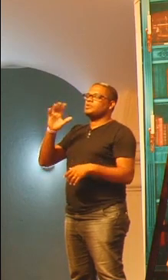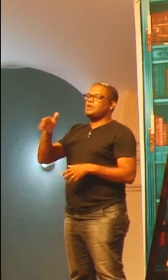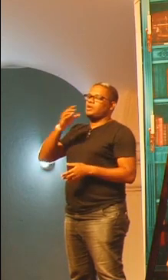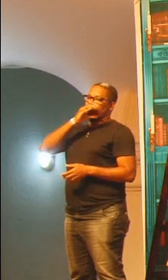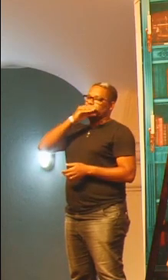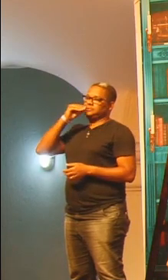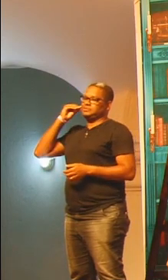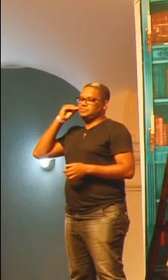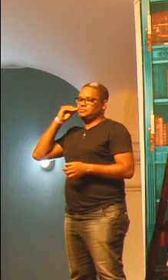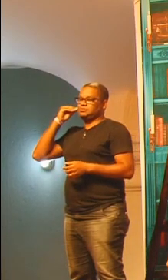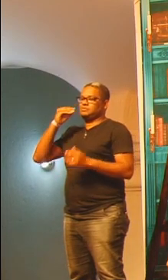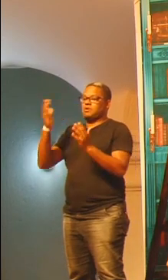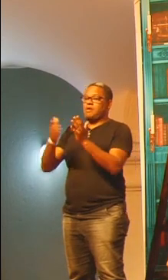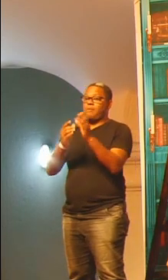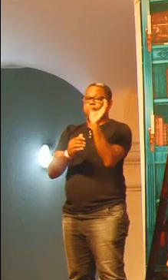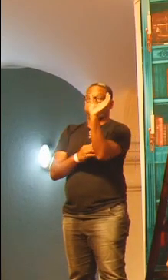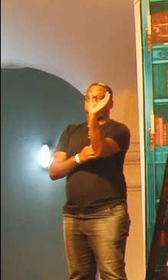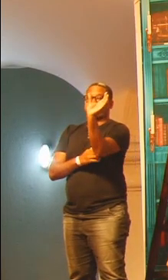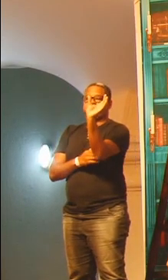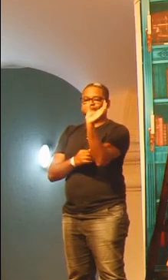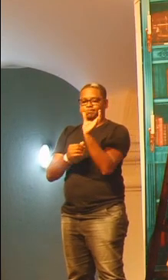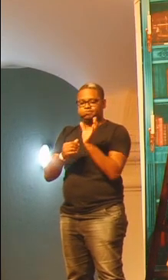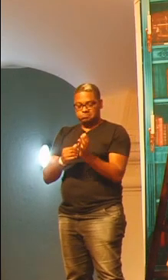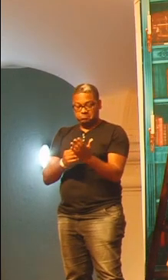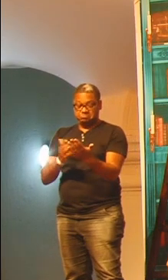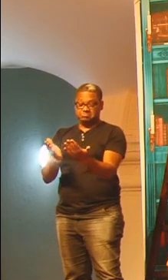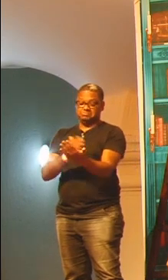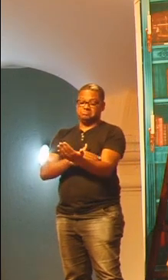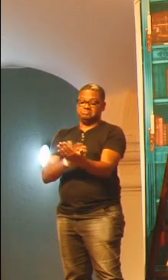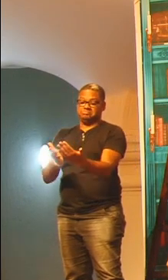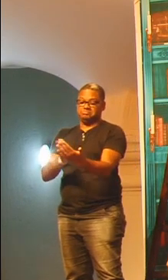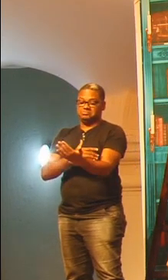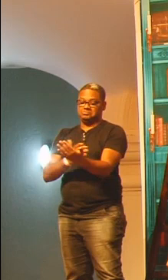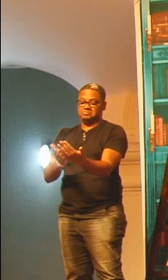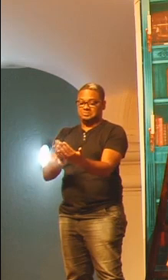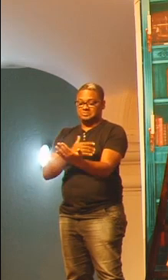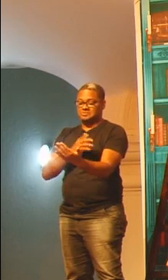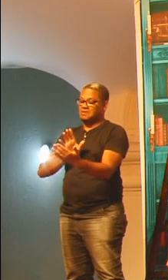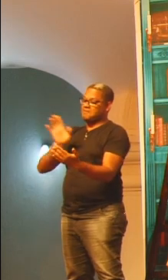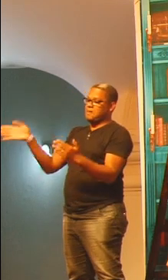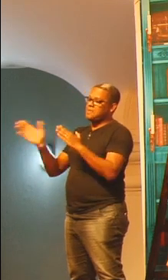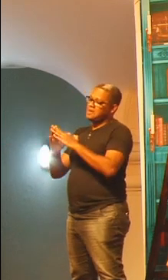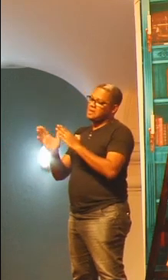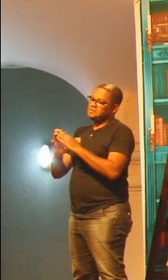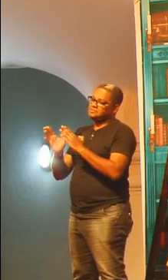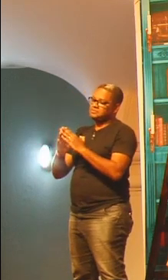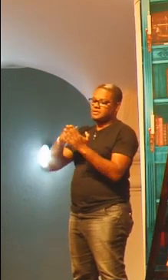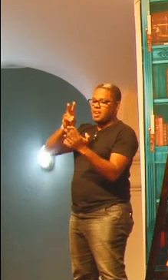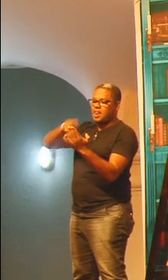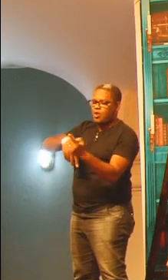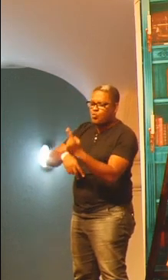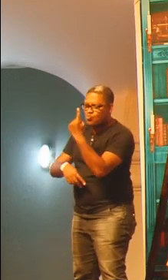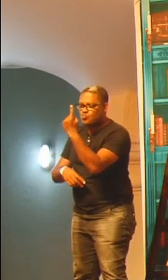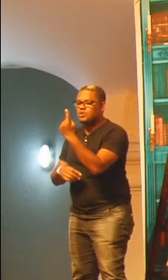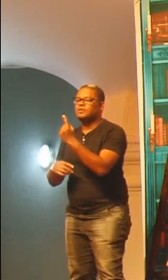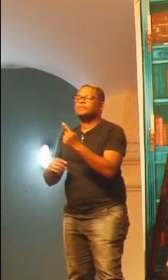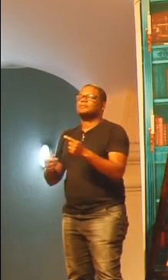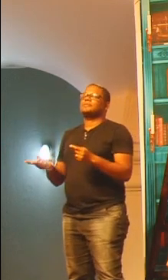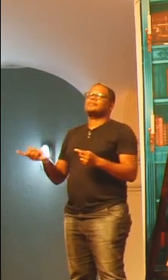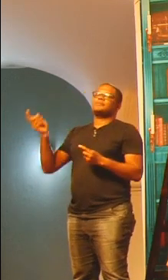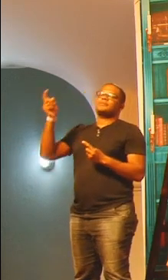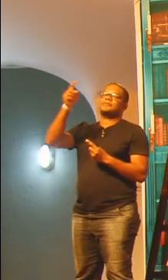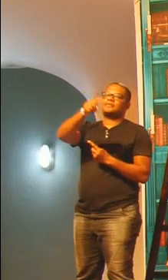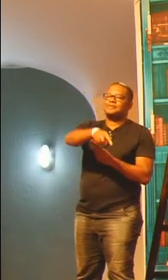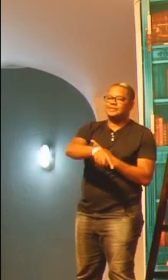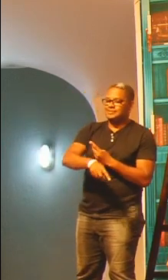adolescência, eu pegava os livrões assim, metido, sabe? E ia para casa e ficava lá, lia um, voltava com 6, dizendo que tinha